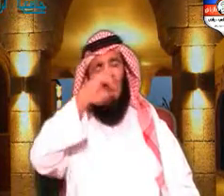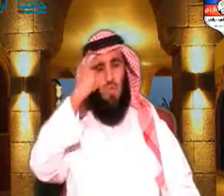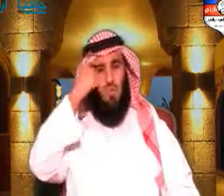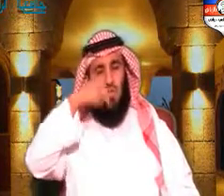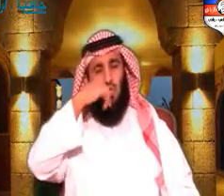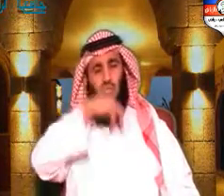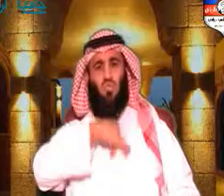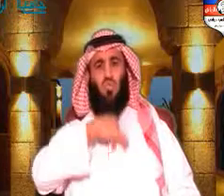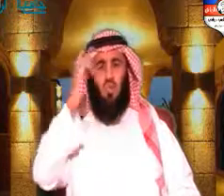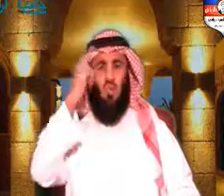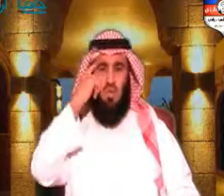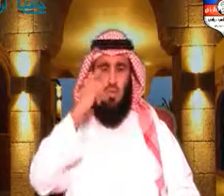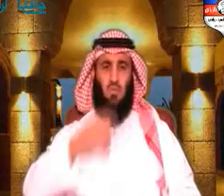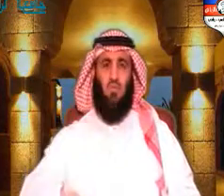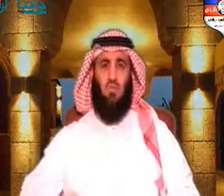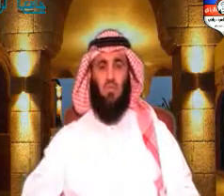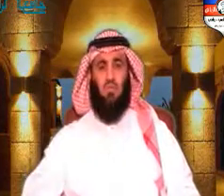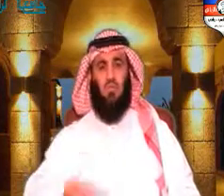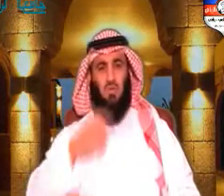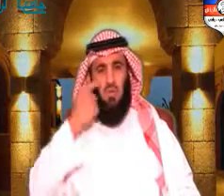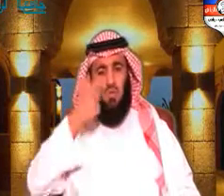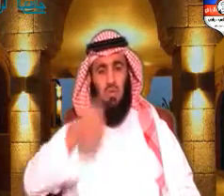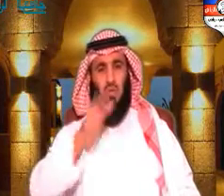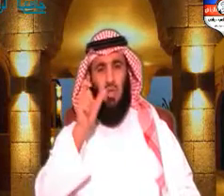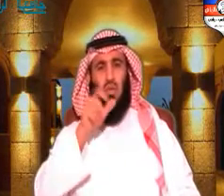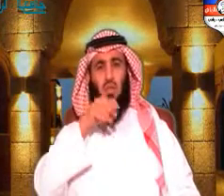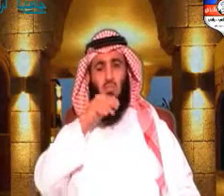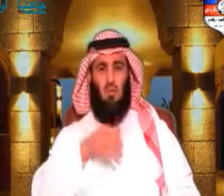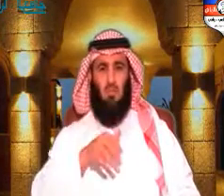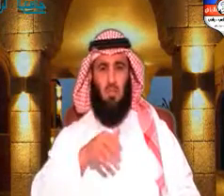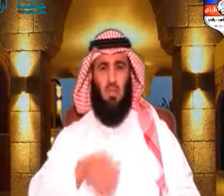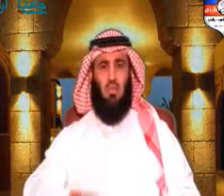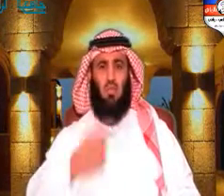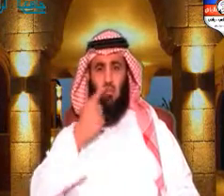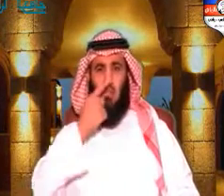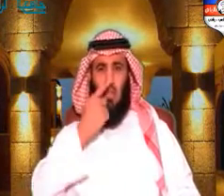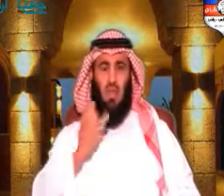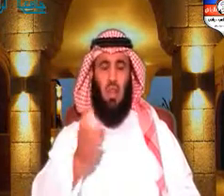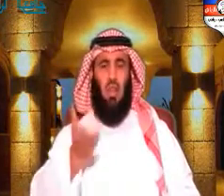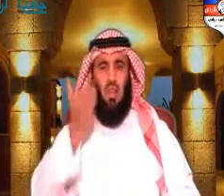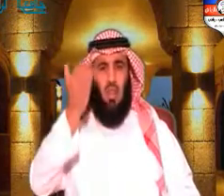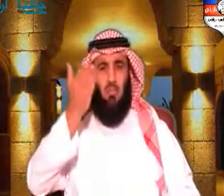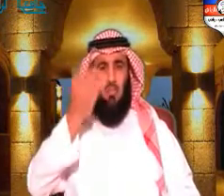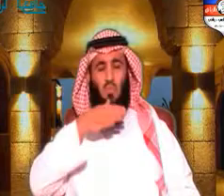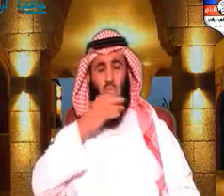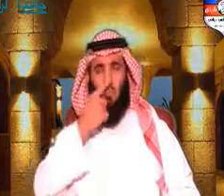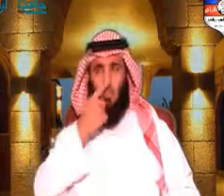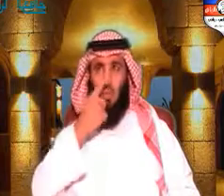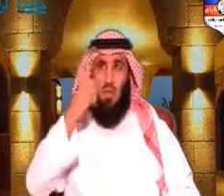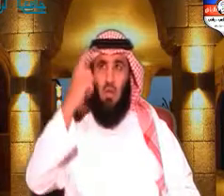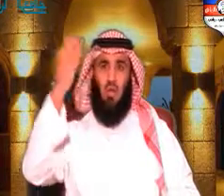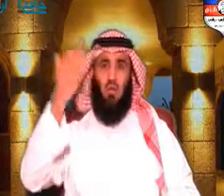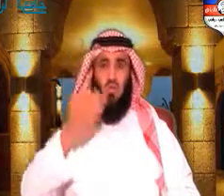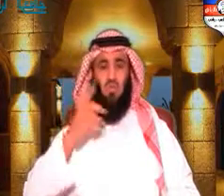الصدور. وأشهد أن سيدنا ونبينا محمدًا عبده ورسوله،